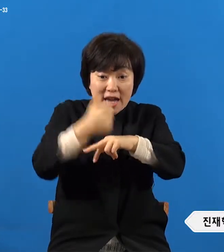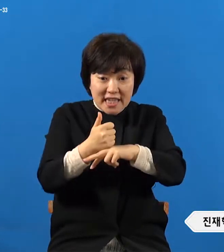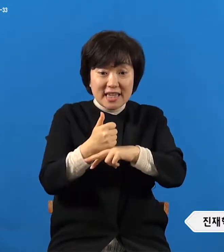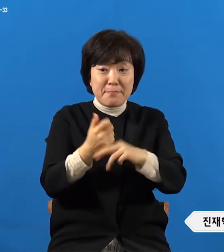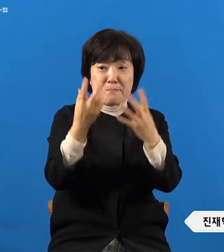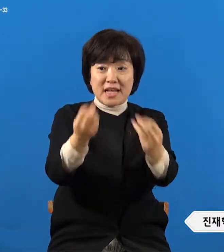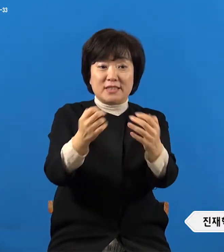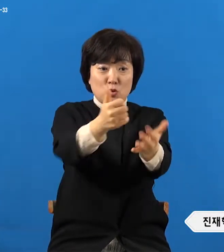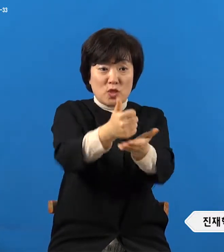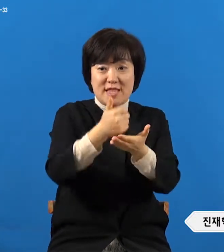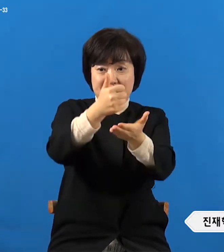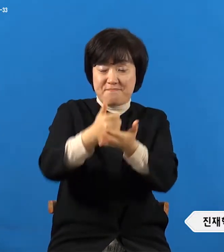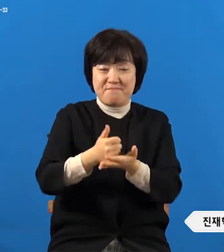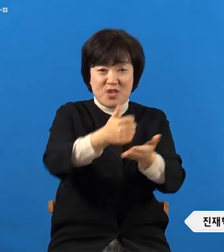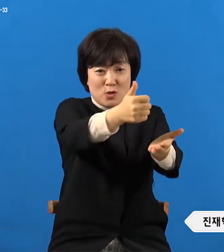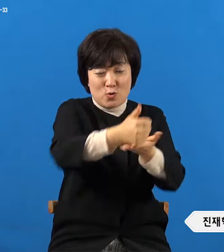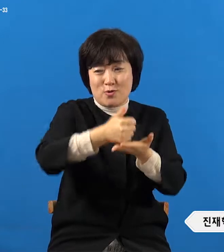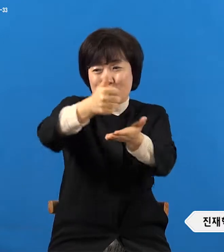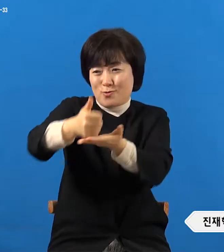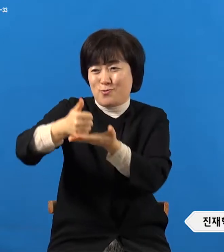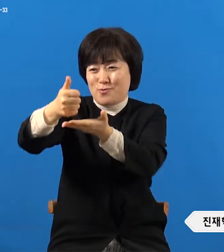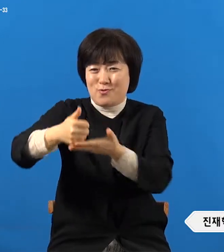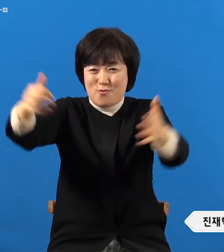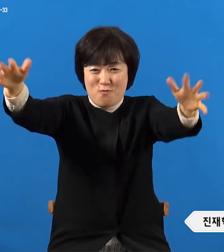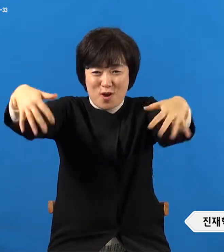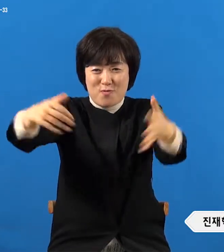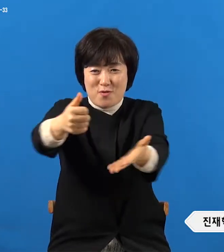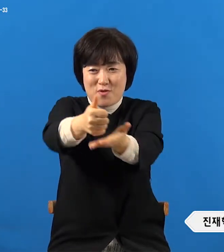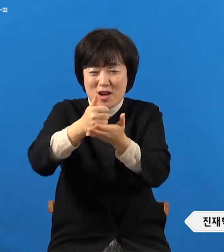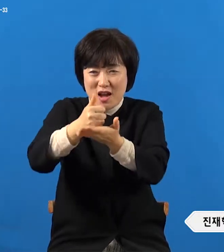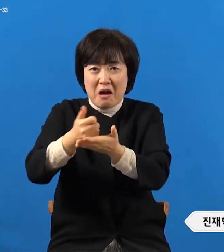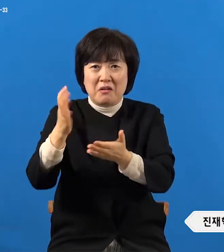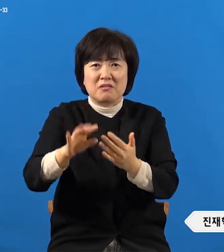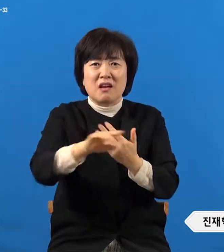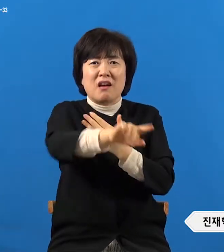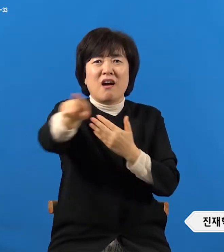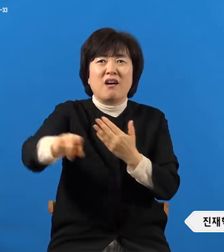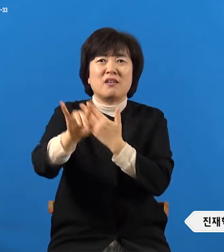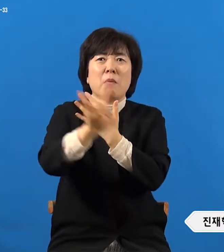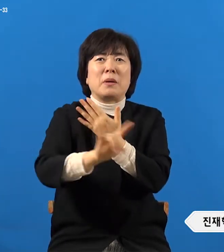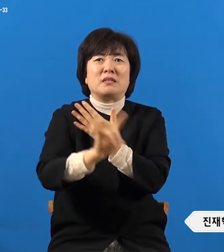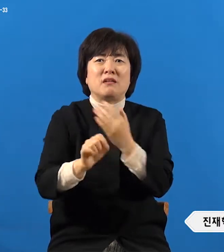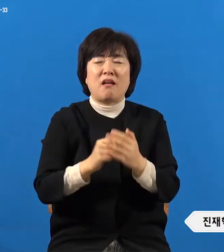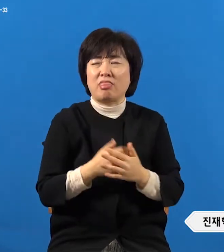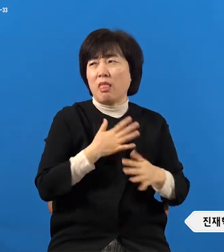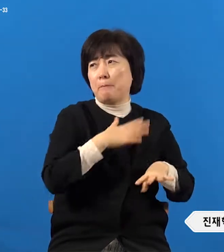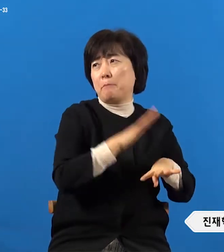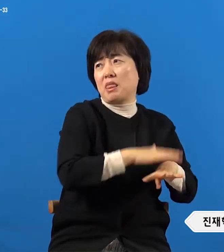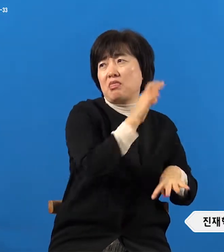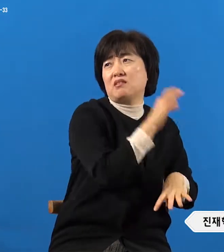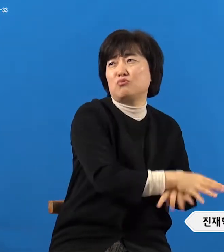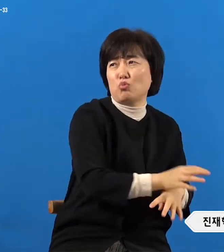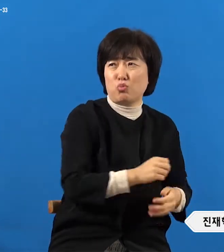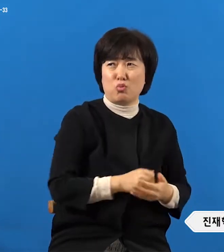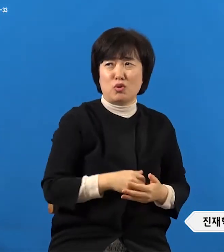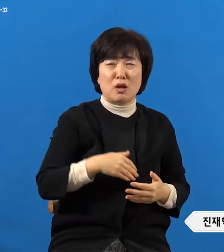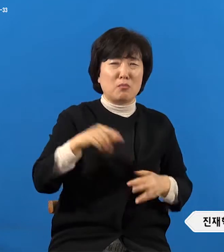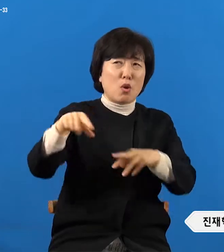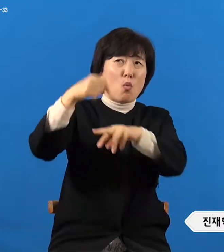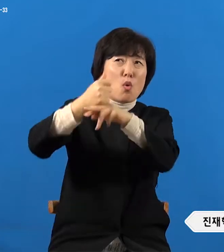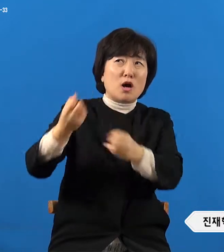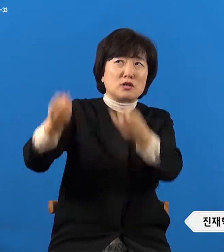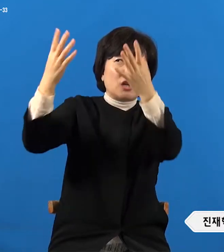사람을 초청합니다. 그런데 계속되는 변명이 등장합니다. 어떤 분들은 밭을 샀기 때문에 갈 수